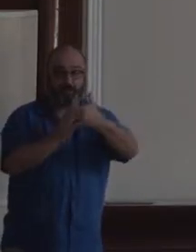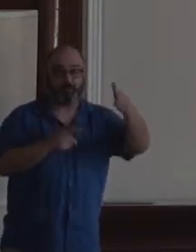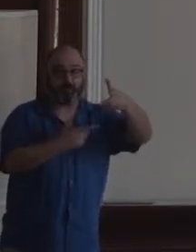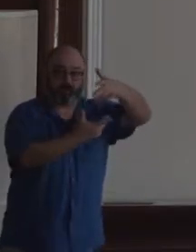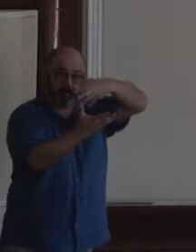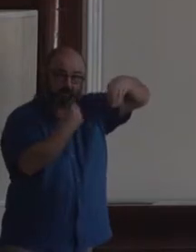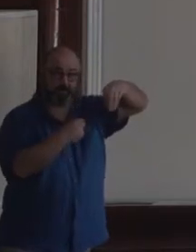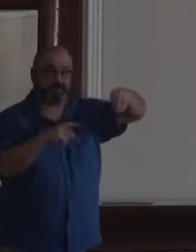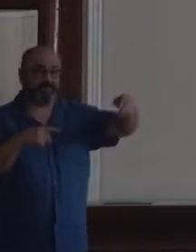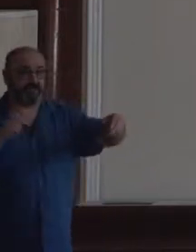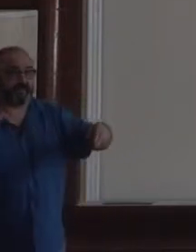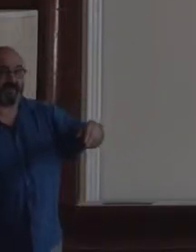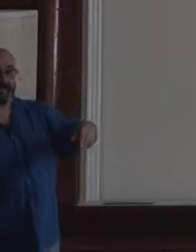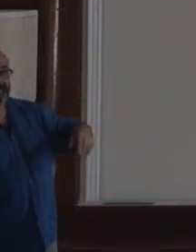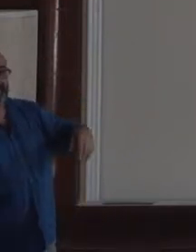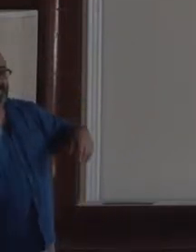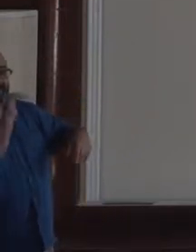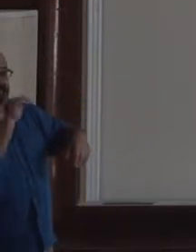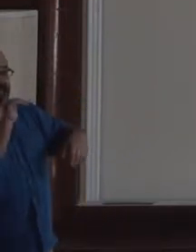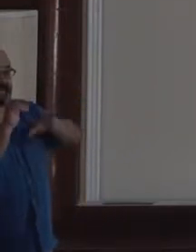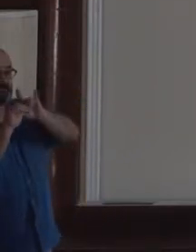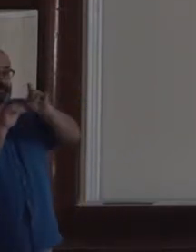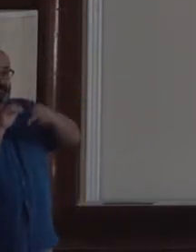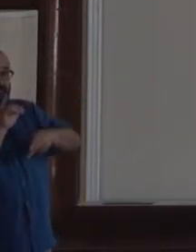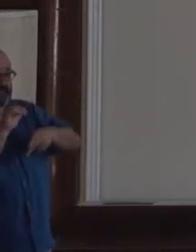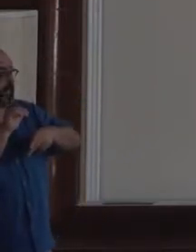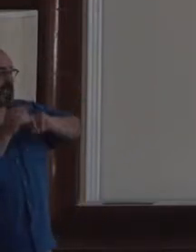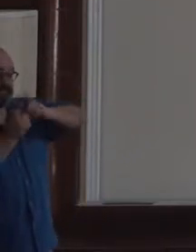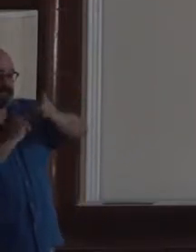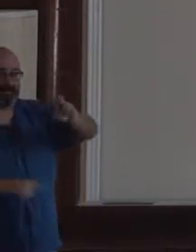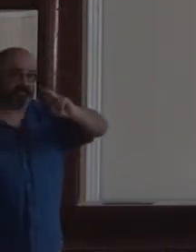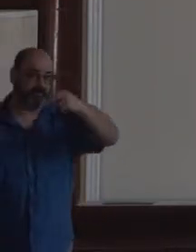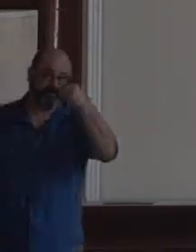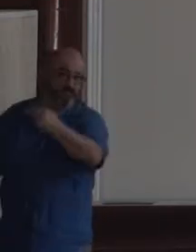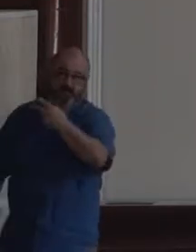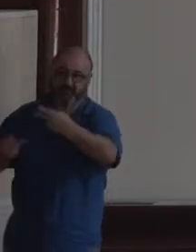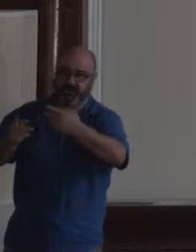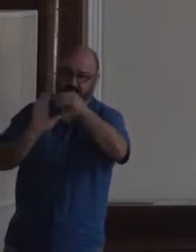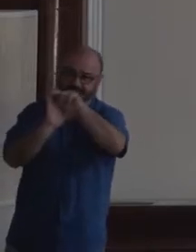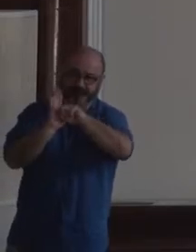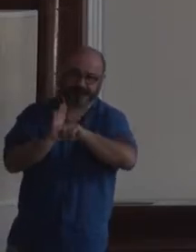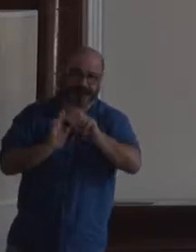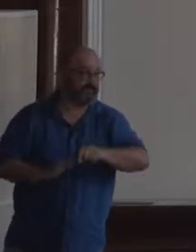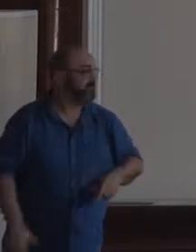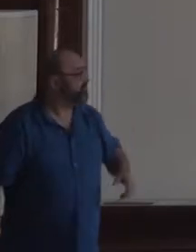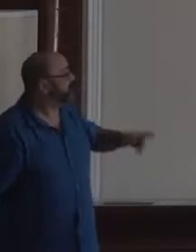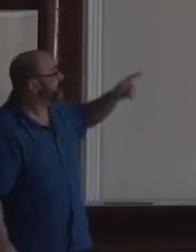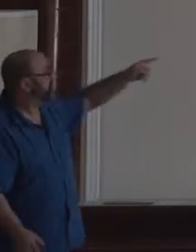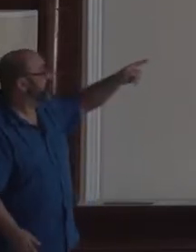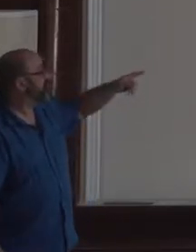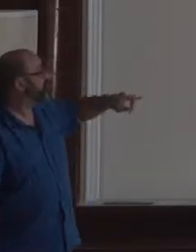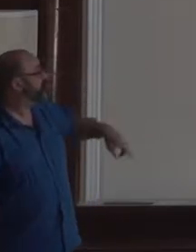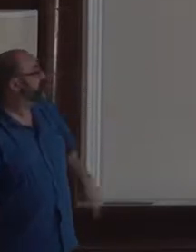substituer des vrais appels à la HTTP par les valeurs de mon choix. Donc ici, je vais pouvoir